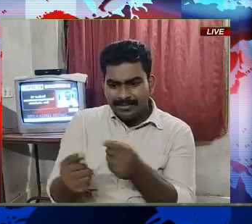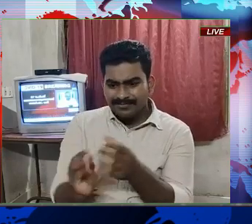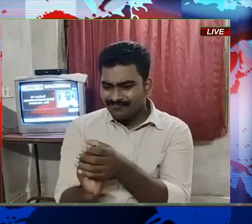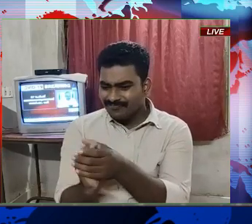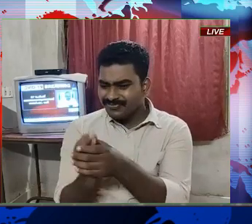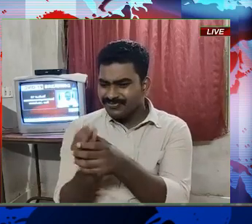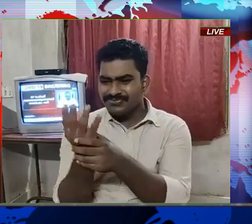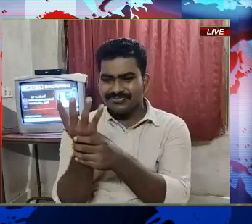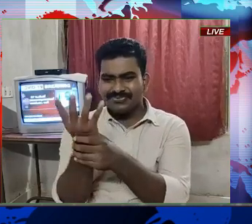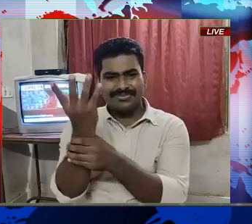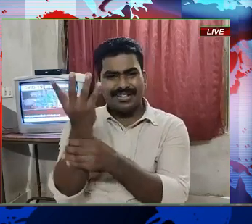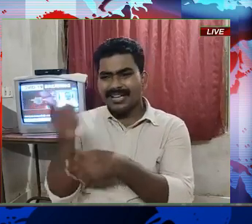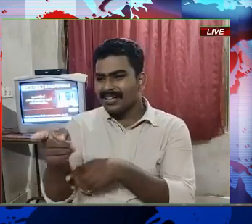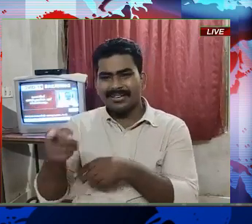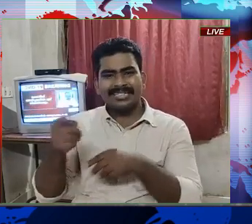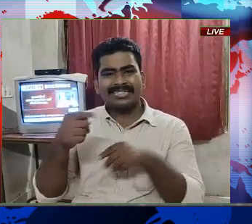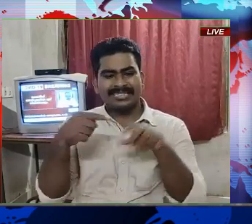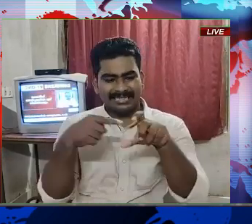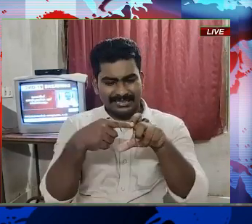അത് കർഷകർ തന്നെ